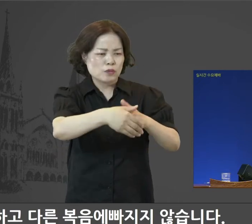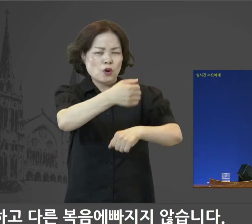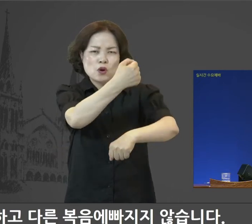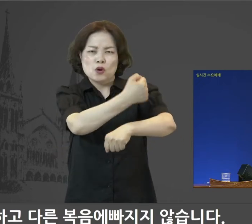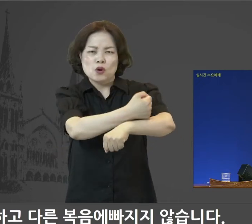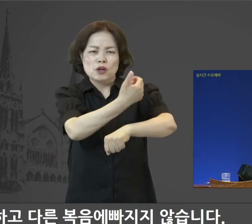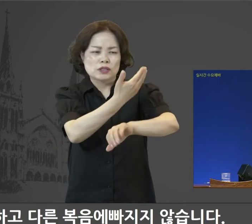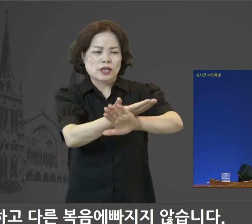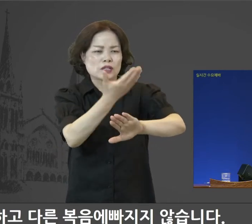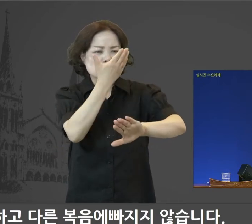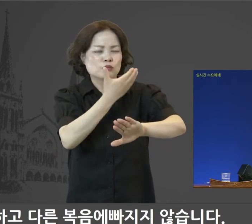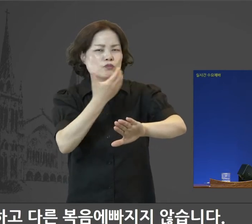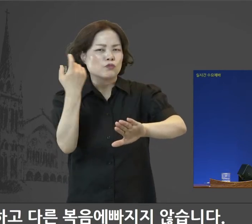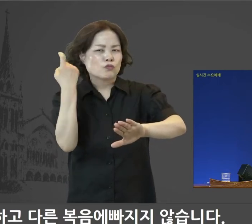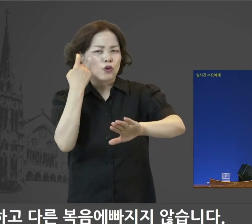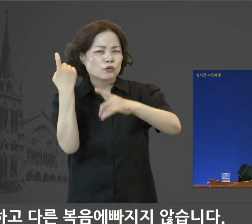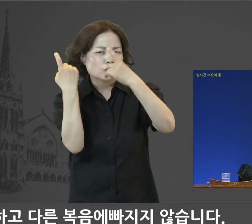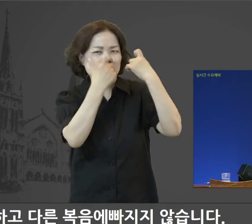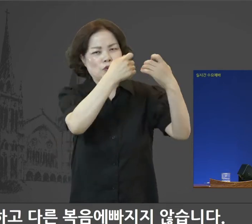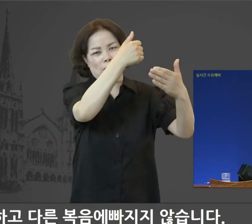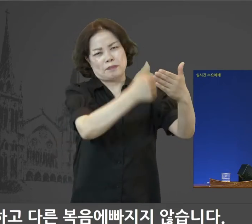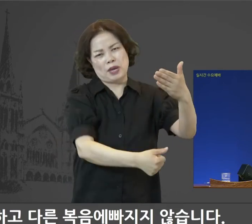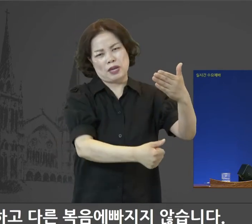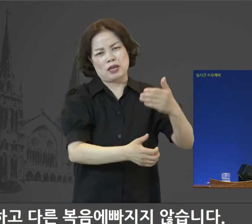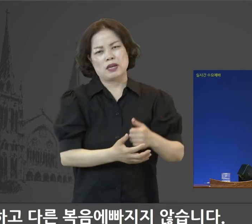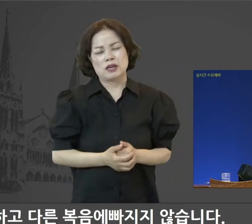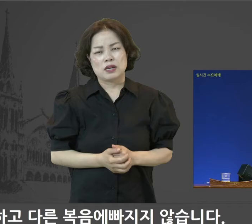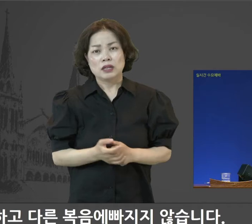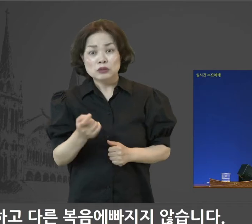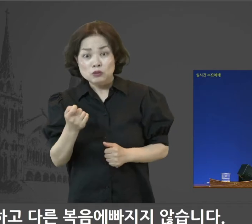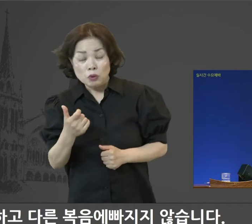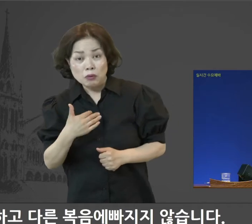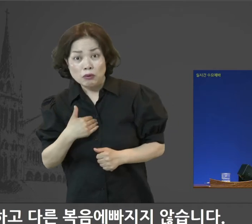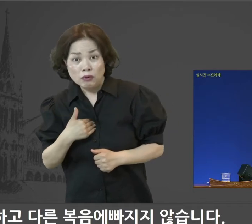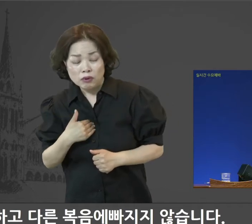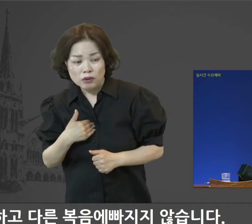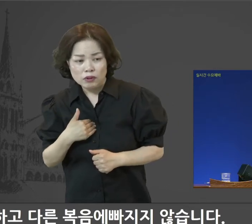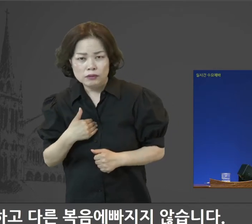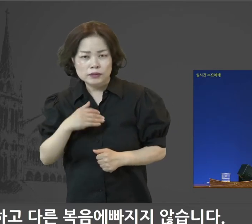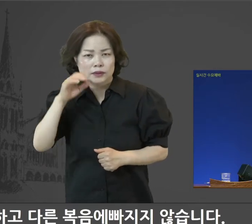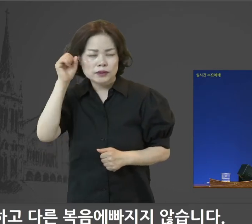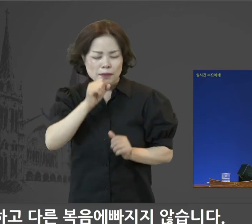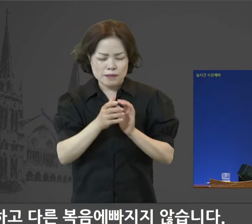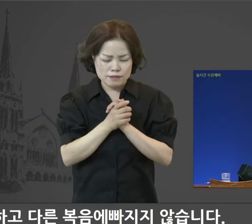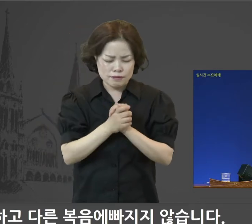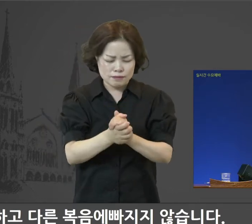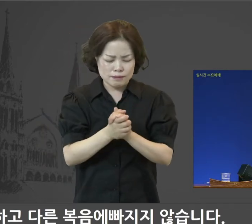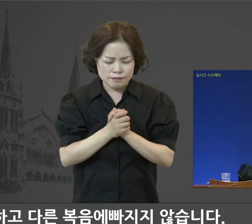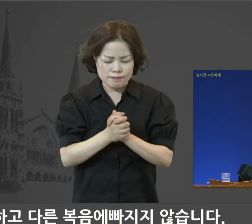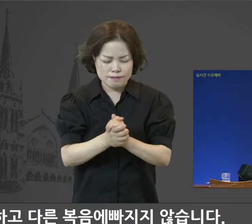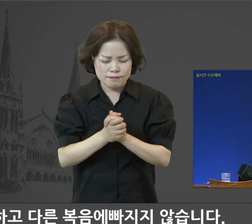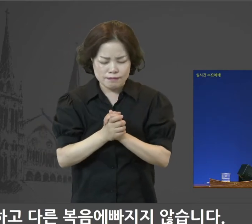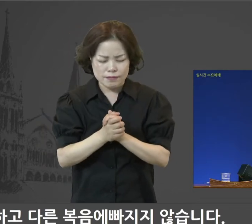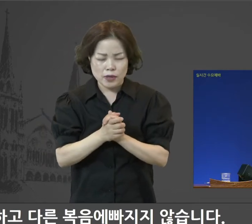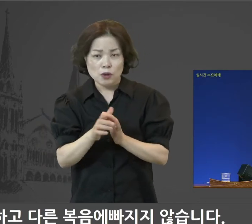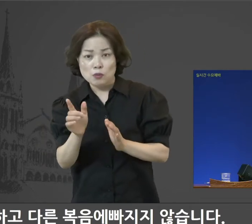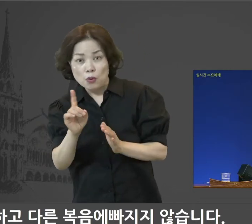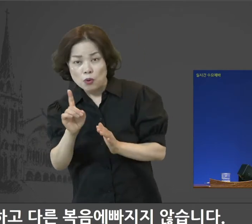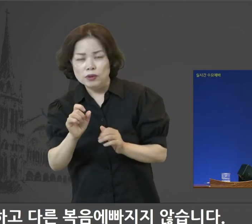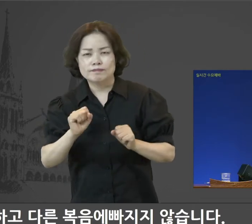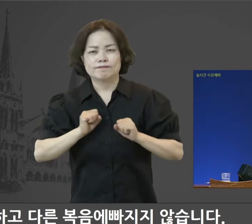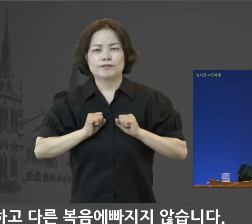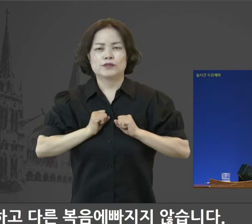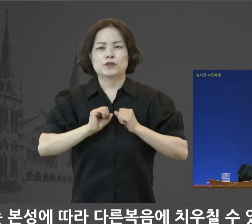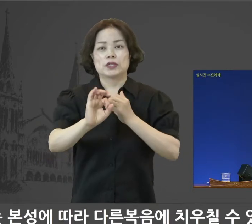다른 복음으로 치우치게 되는 것이죠. 조금만 자기가 새벽기도 열심히 나오고 뭔가 열심히